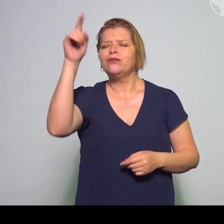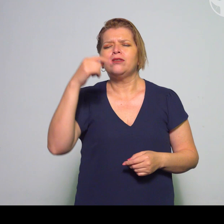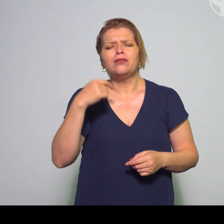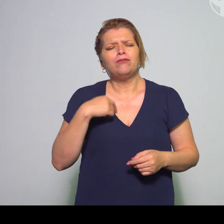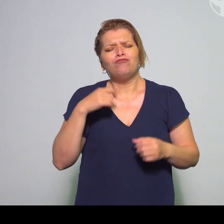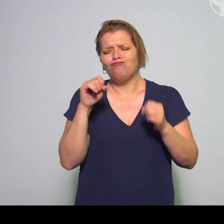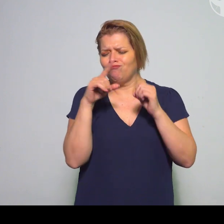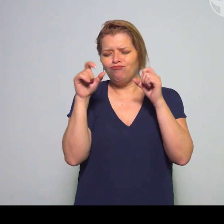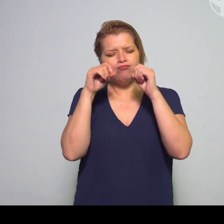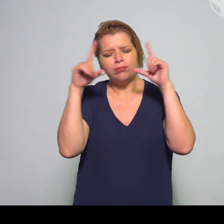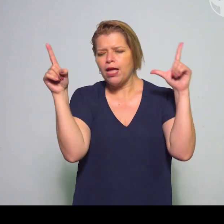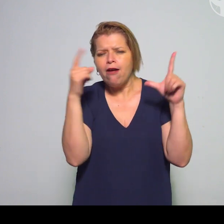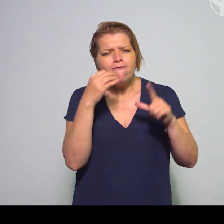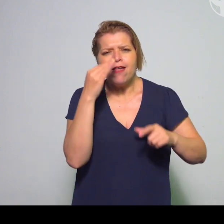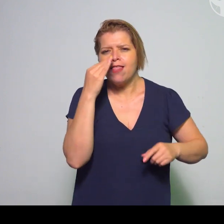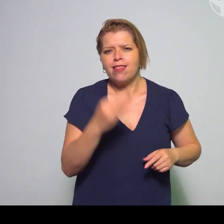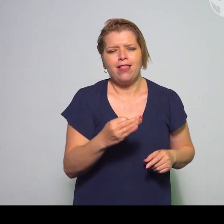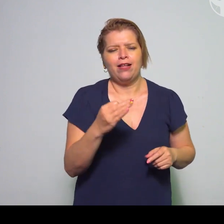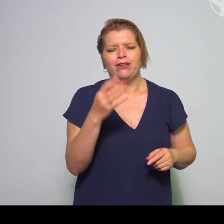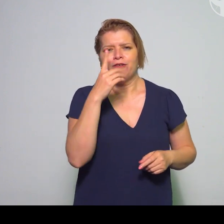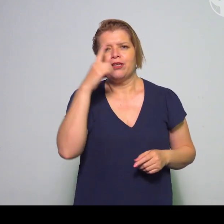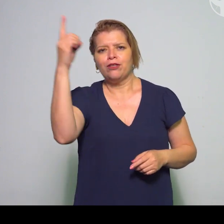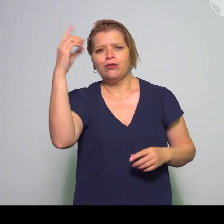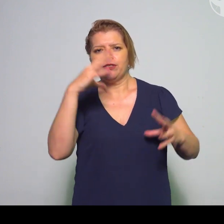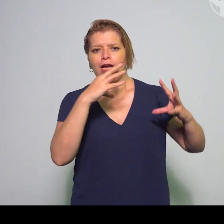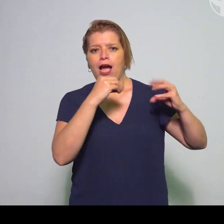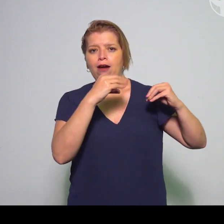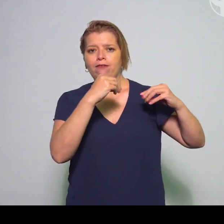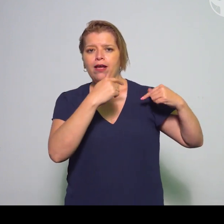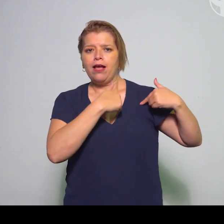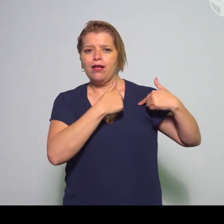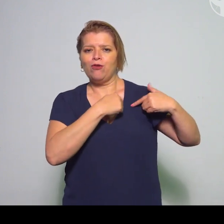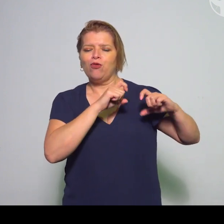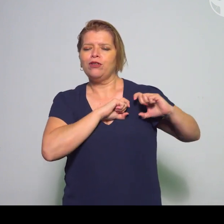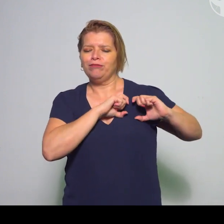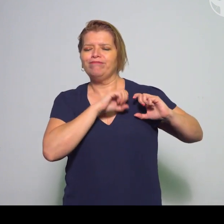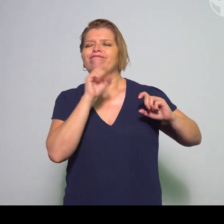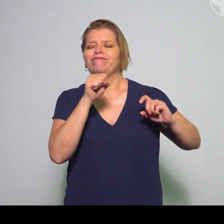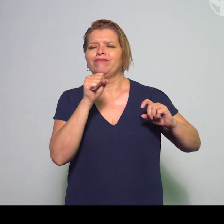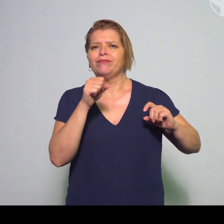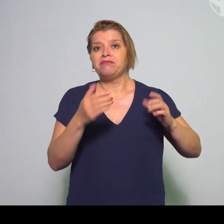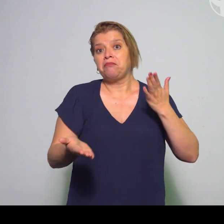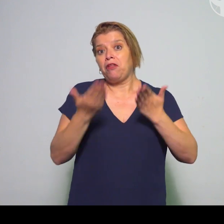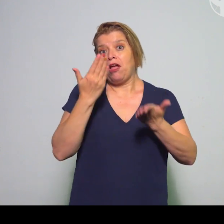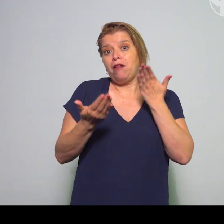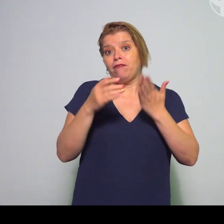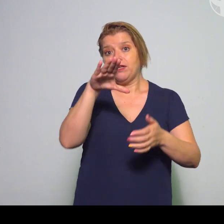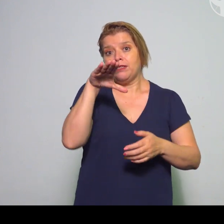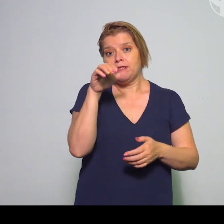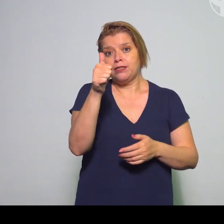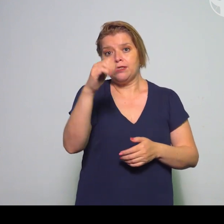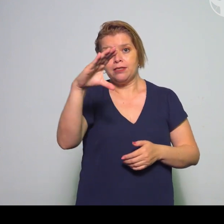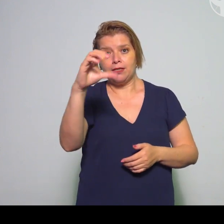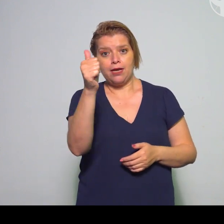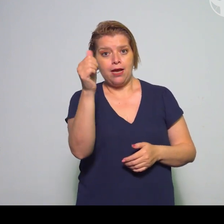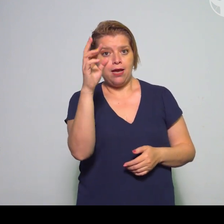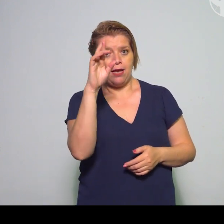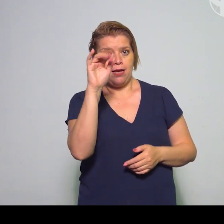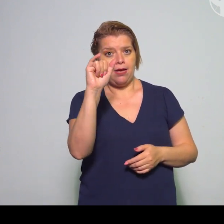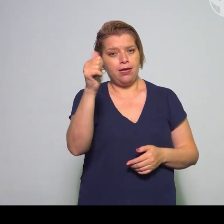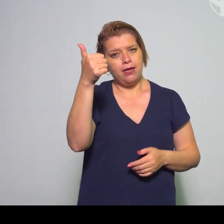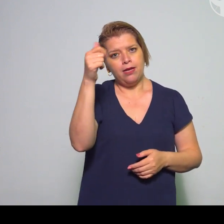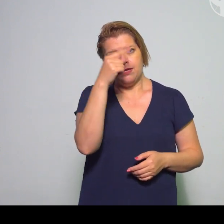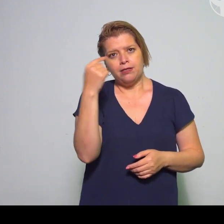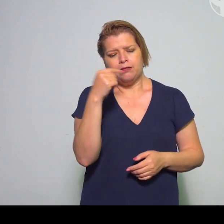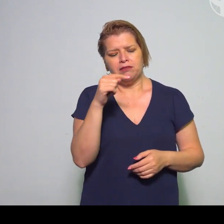Y es impresionante lo que Dios puede hablar a nuestro corazón, porque quizá Zacarías había cambiado ya su